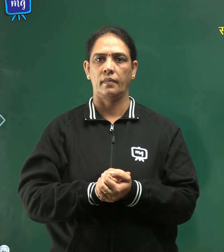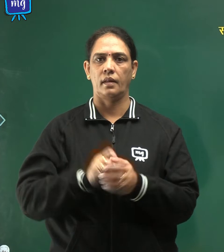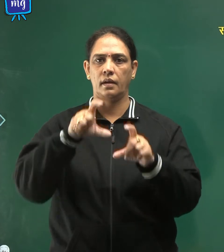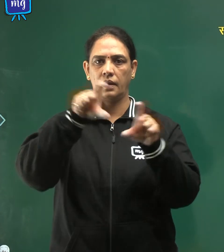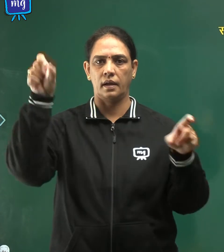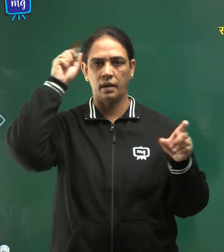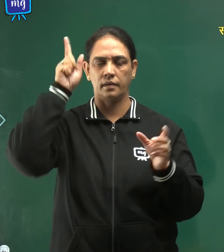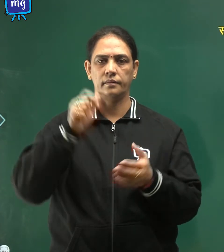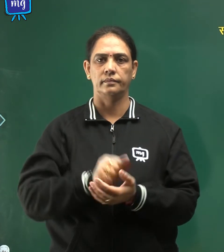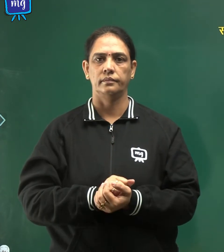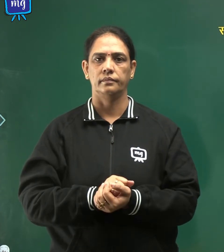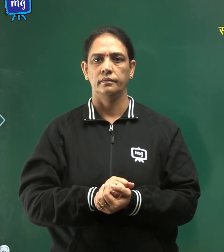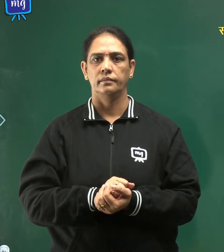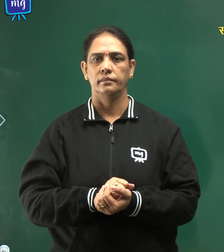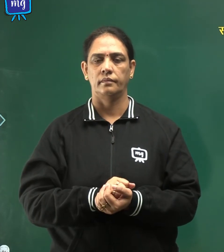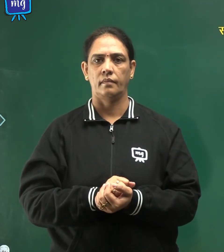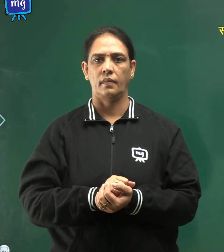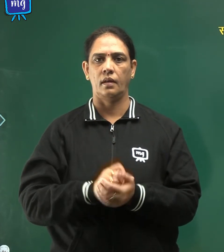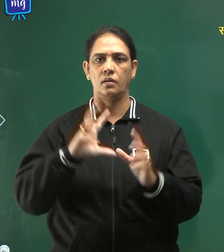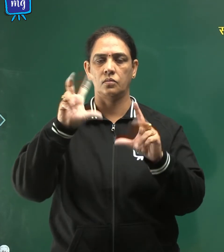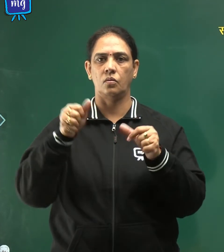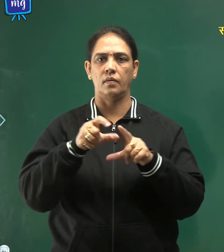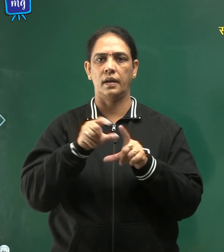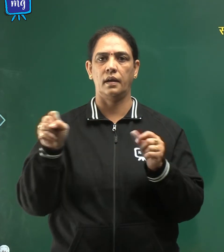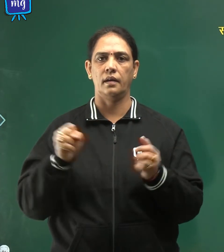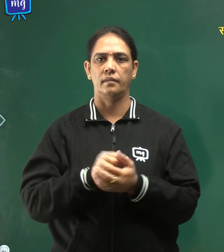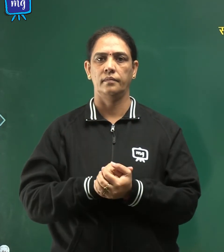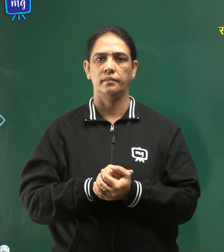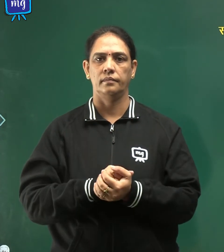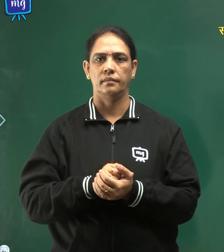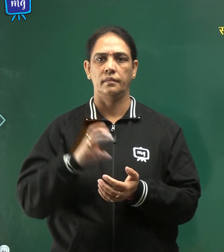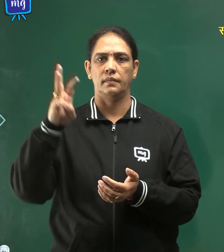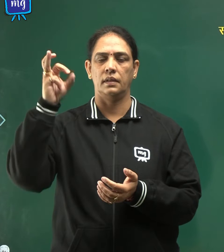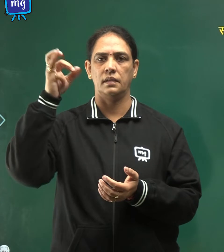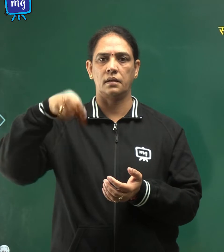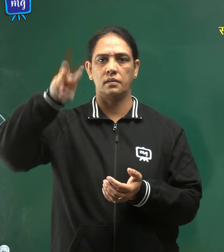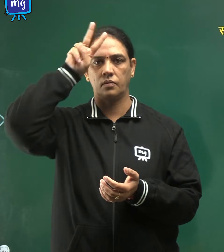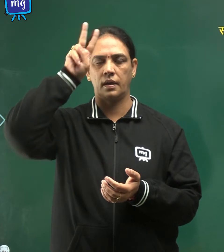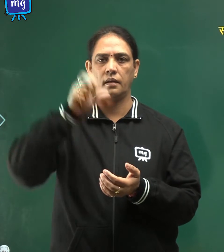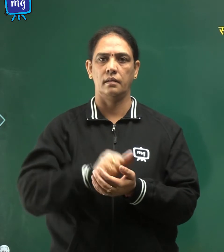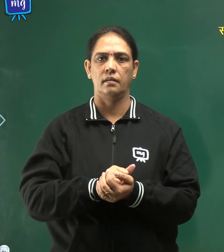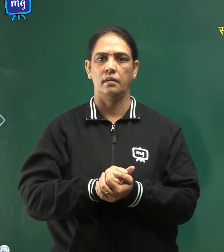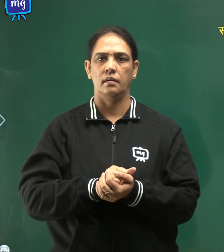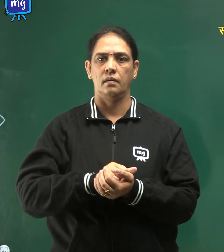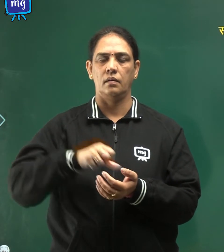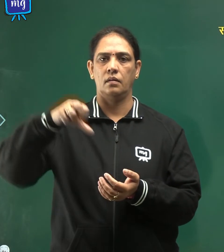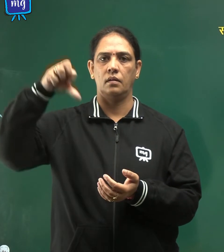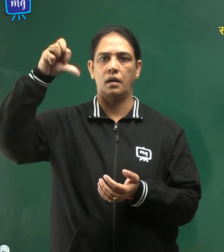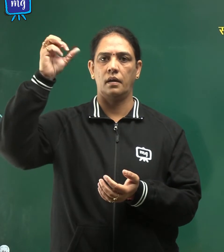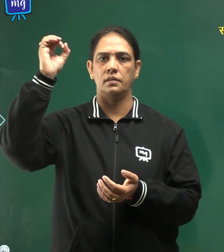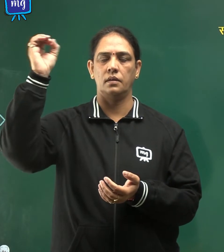समझ आ गया? हल करेंगे 30 का स्क्वायर 900